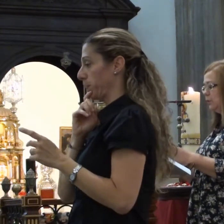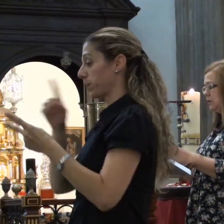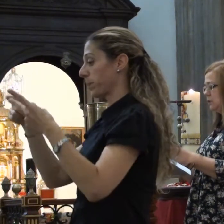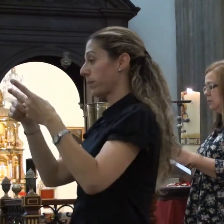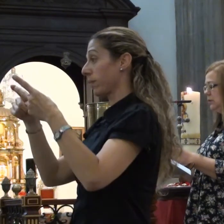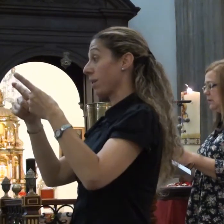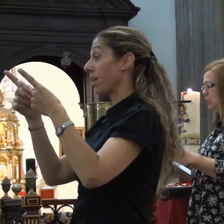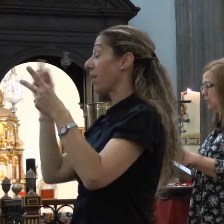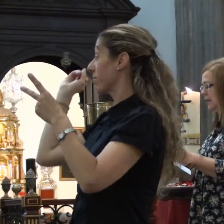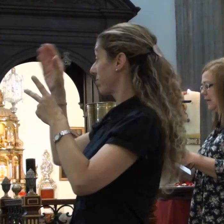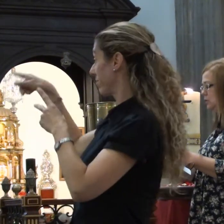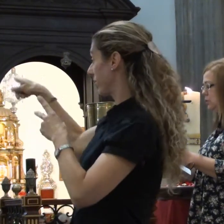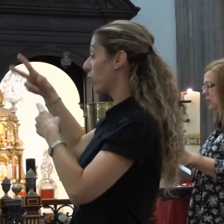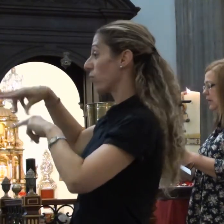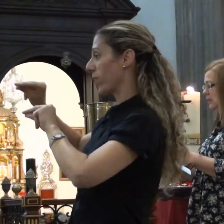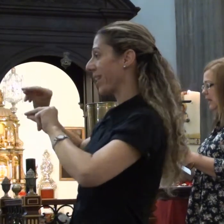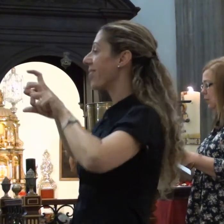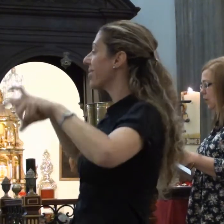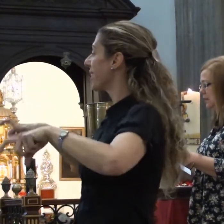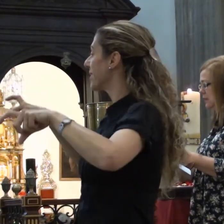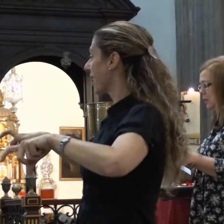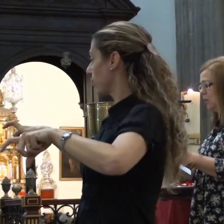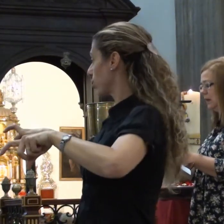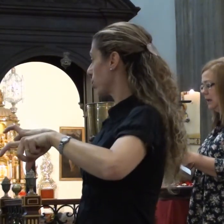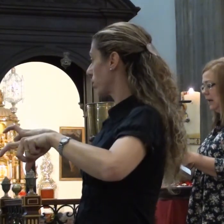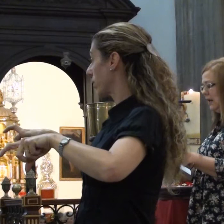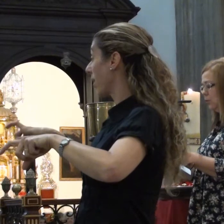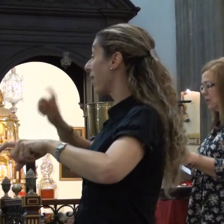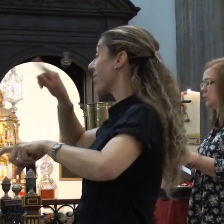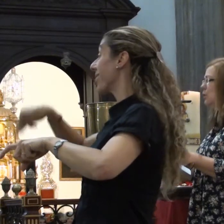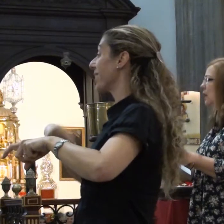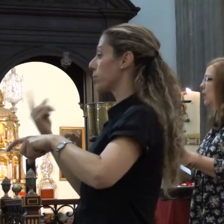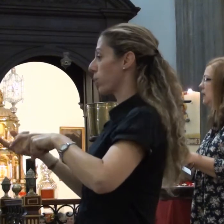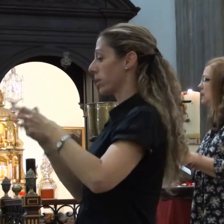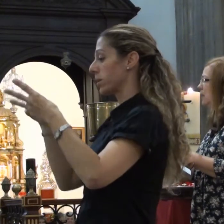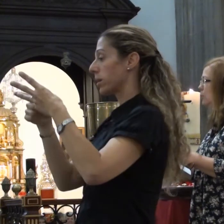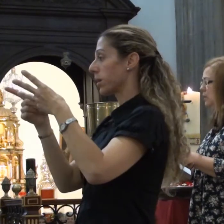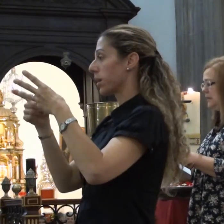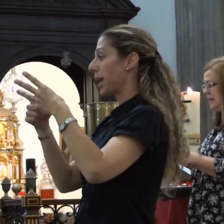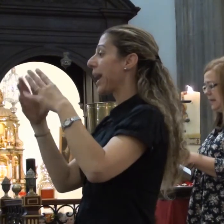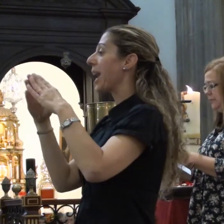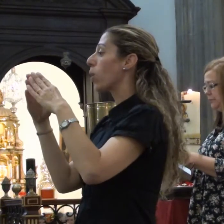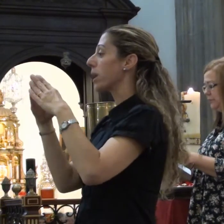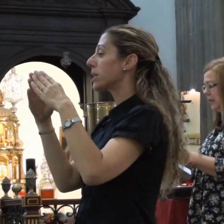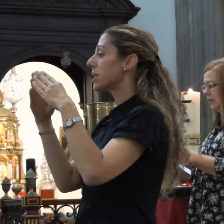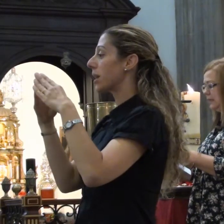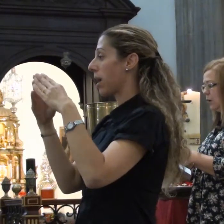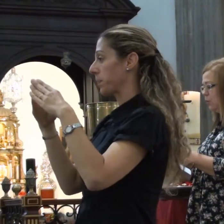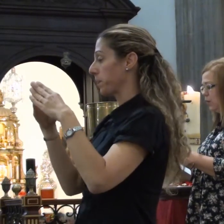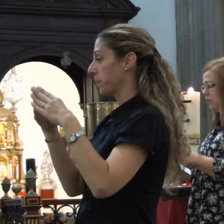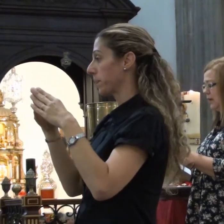finalizada la proyección tendremos un descanso tras el cual tendrá lugar la adoración eucarística comunitaria